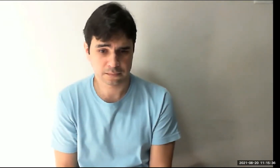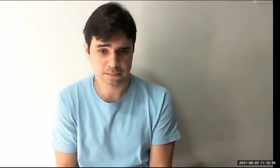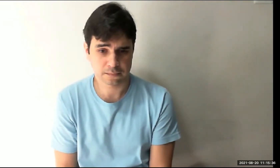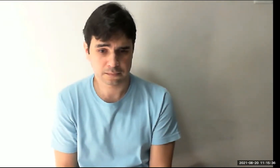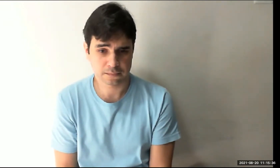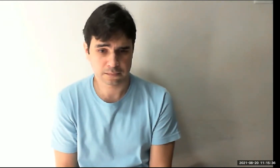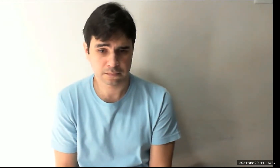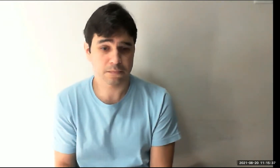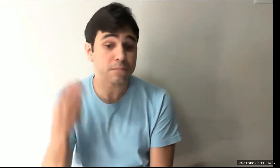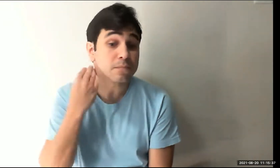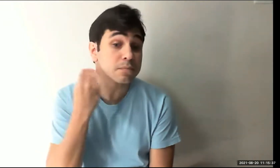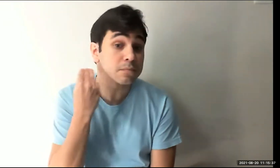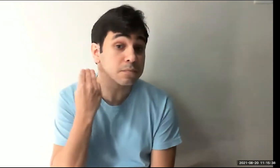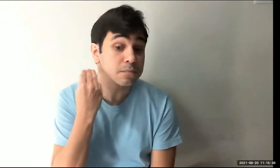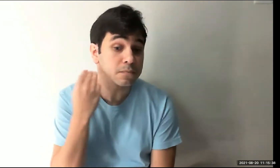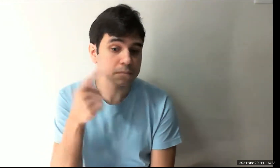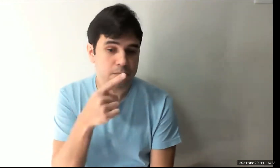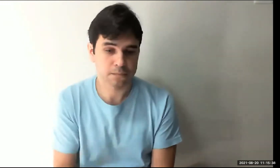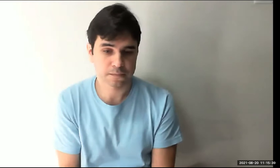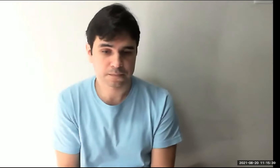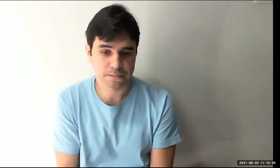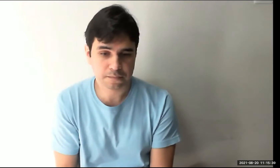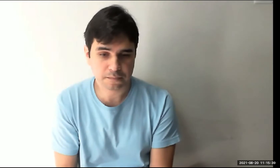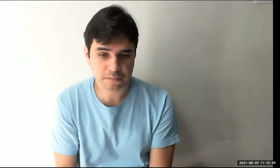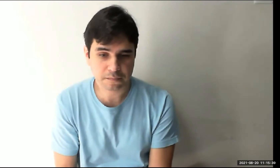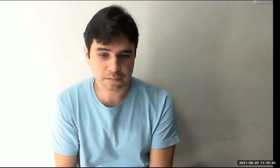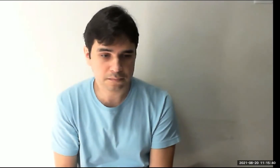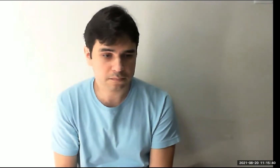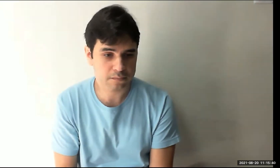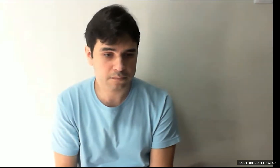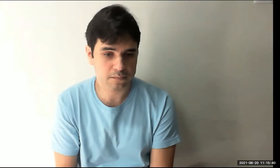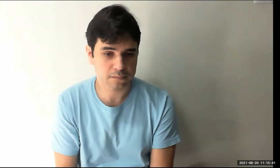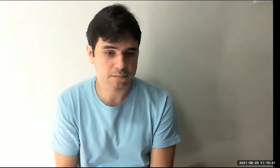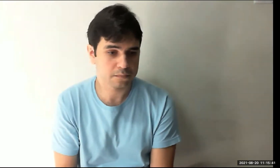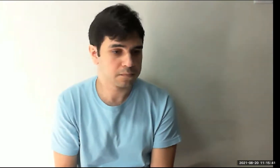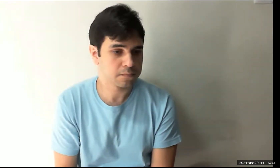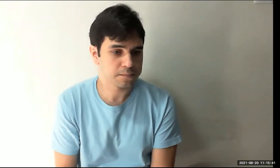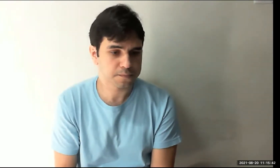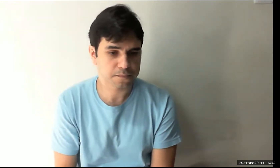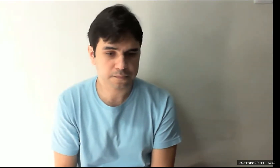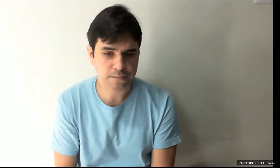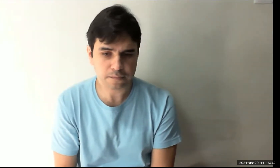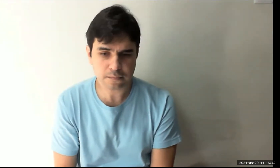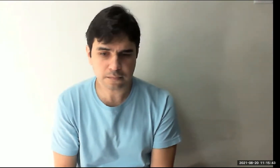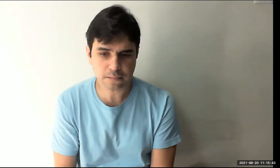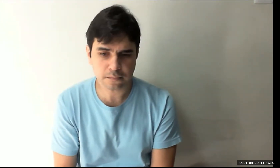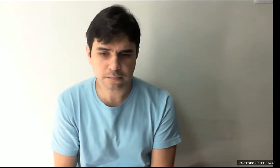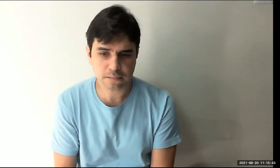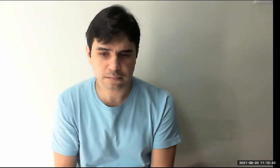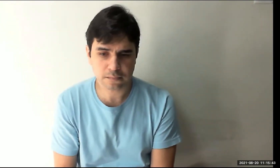Posso falar ou vai trocar intérprete? Marise, pode. Posso? Não, eu só